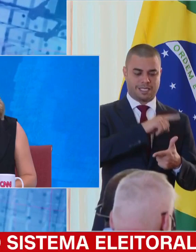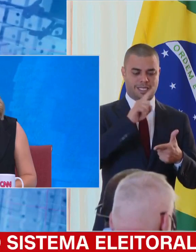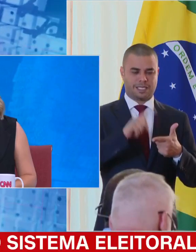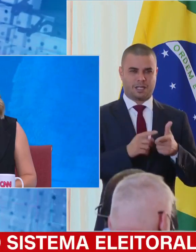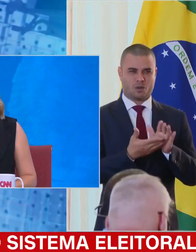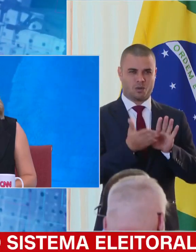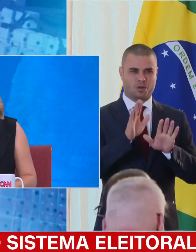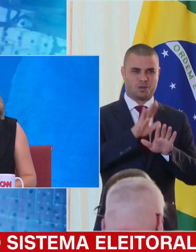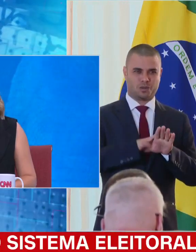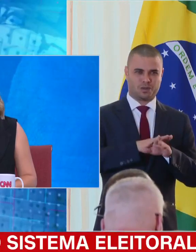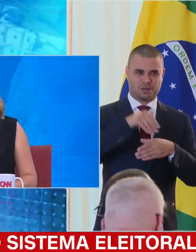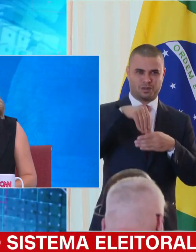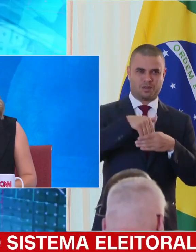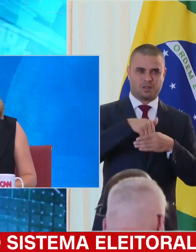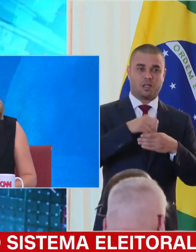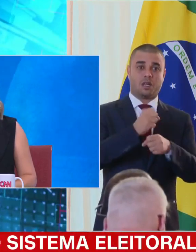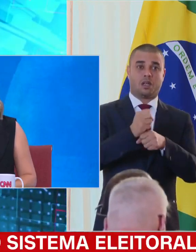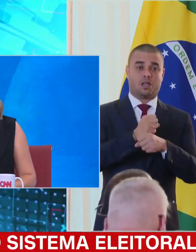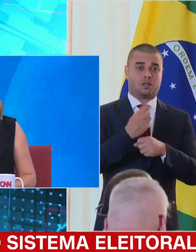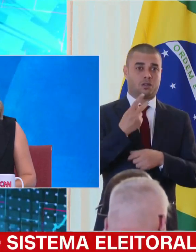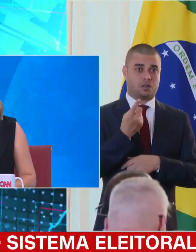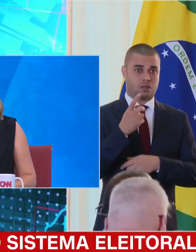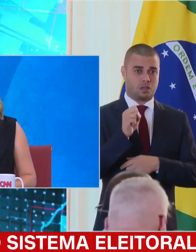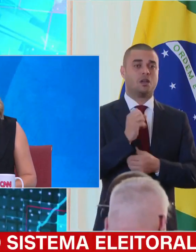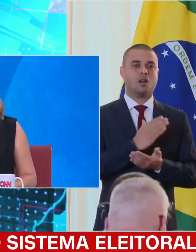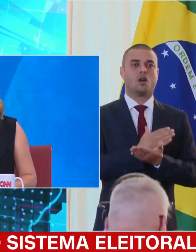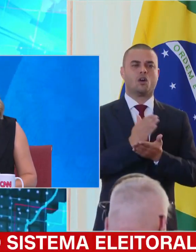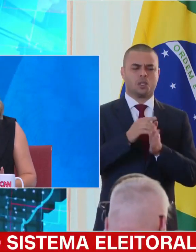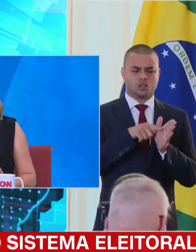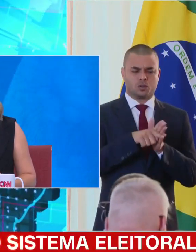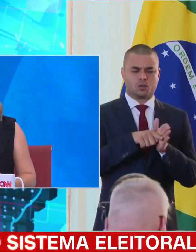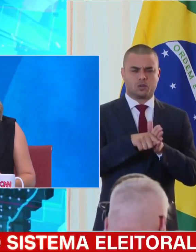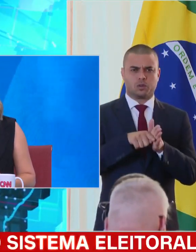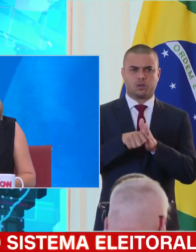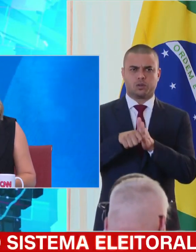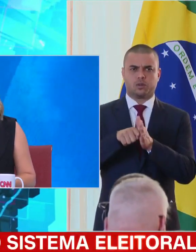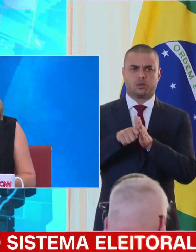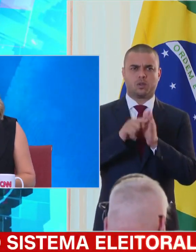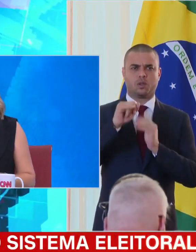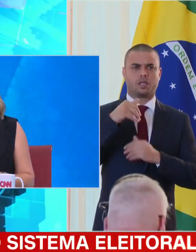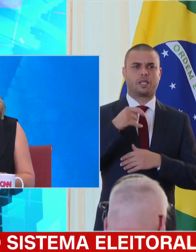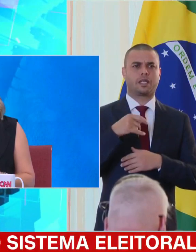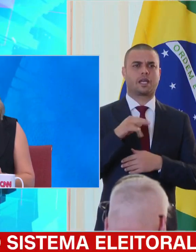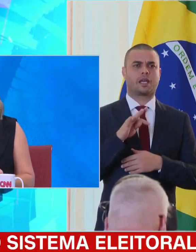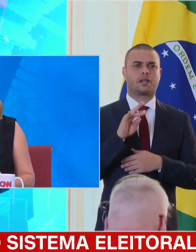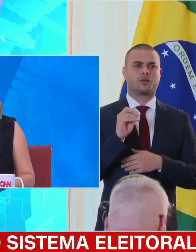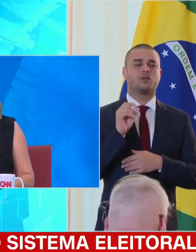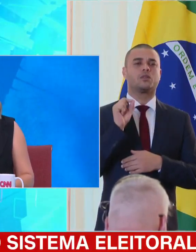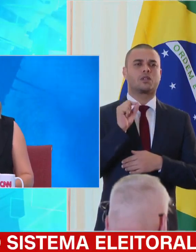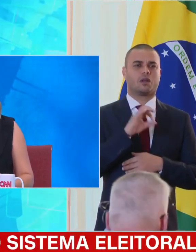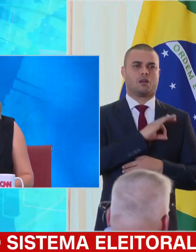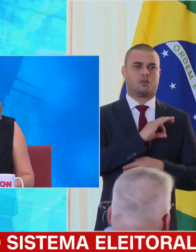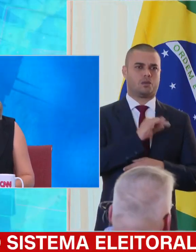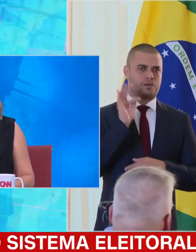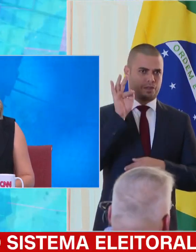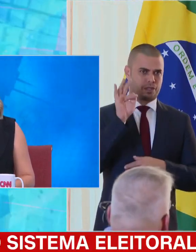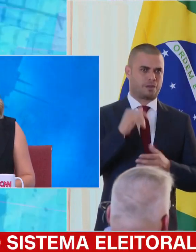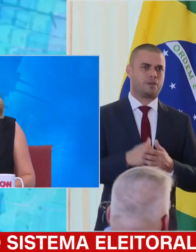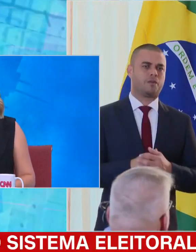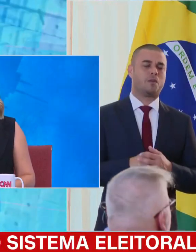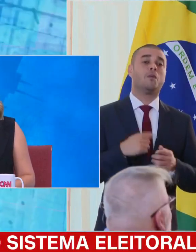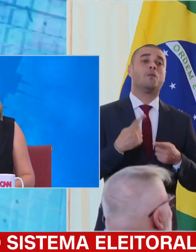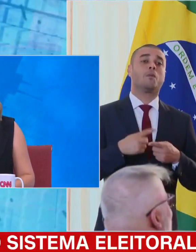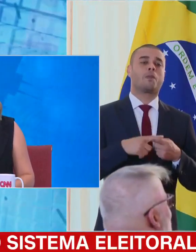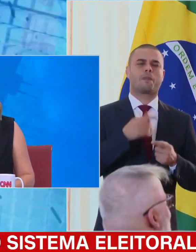abertamente os fatos não é menos grave o decalque de fatos fora do contexto em que se